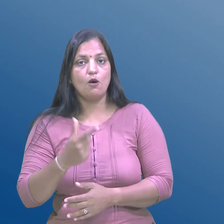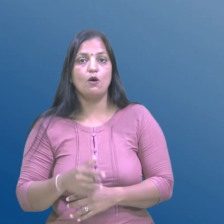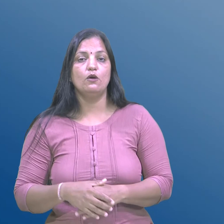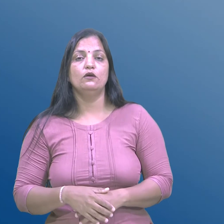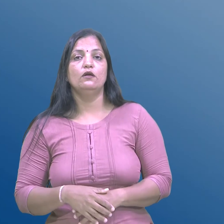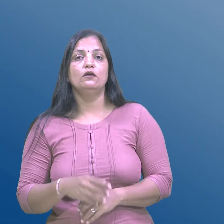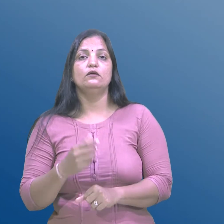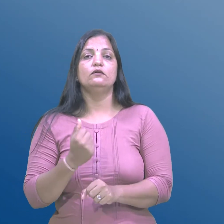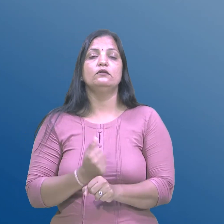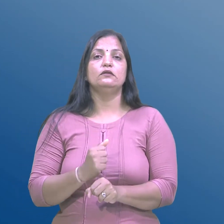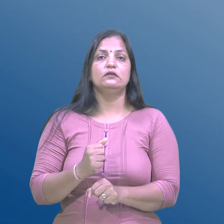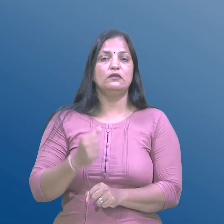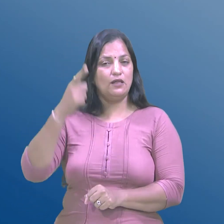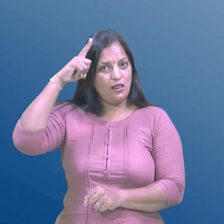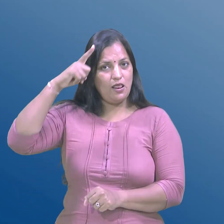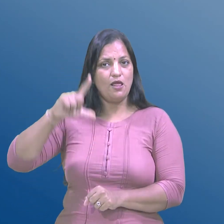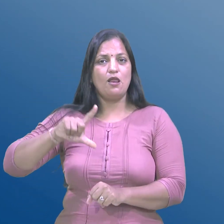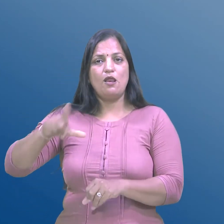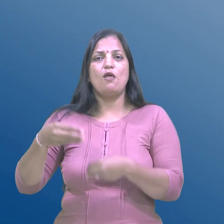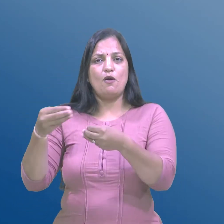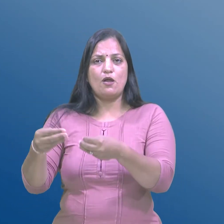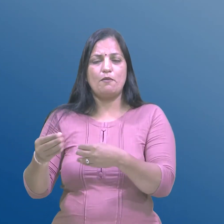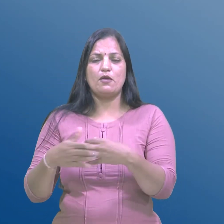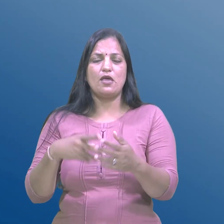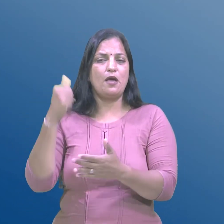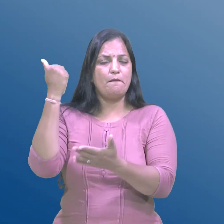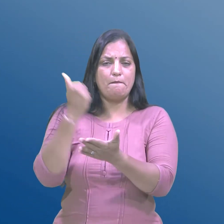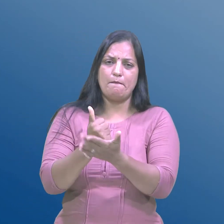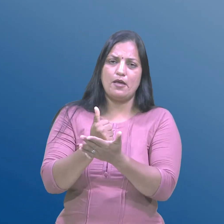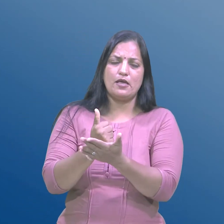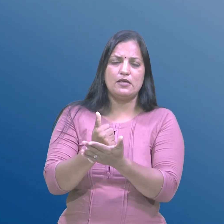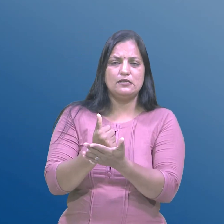ગિરોખત અને અન્ય પ્રકારે નાણાકીય ધિરાણ મેળવવાનો અધિકાર છે.